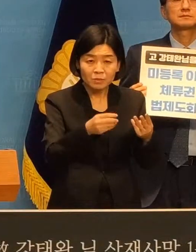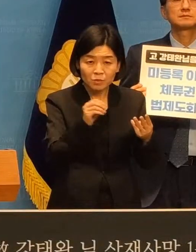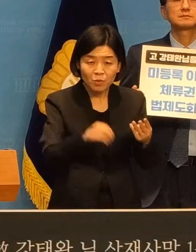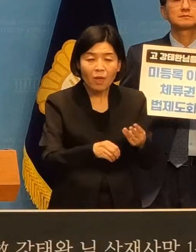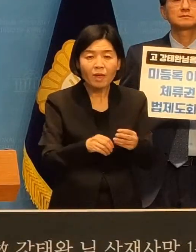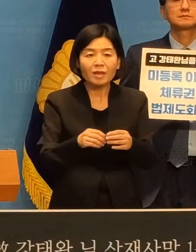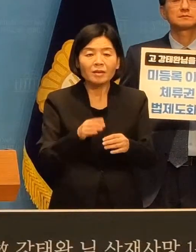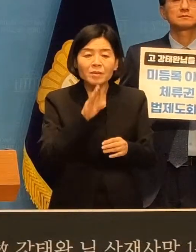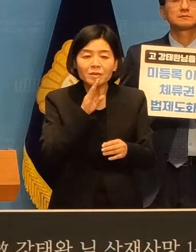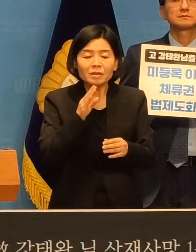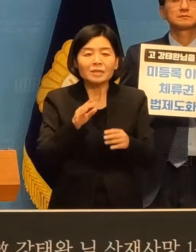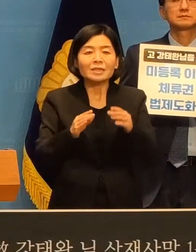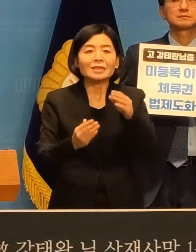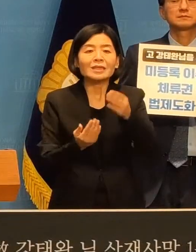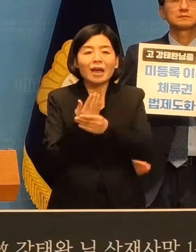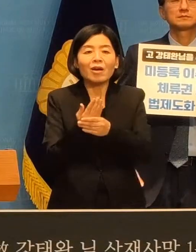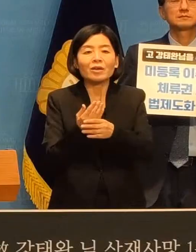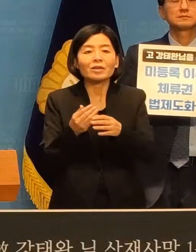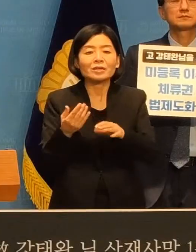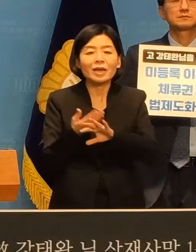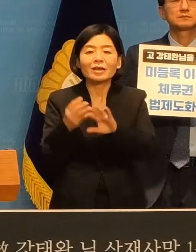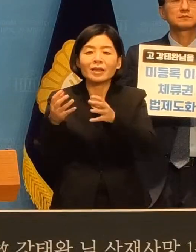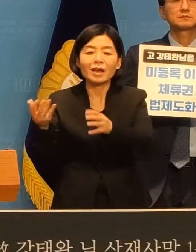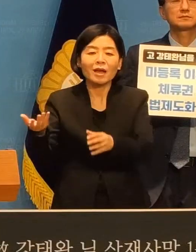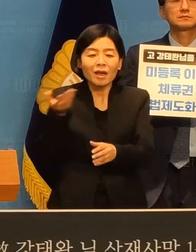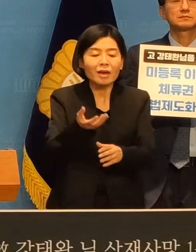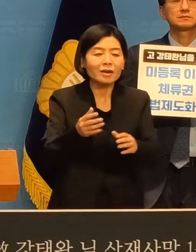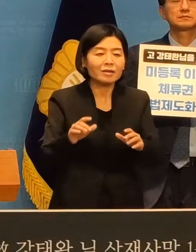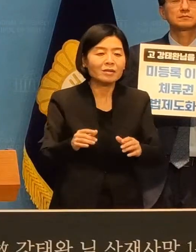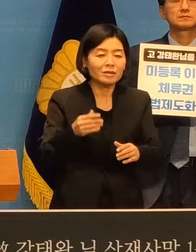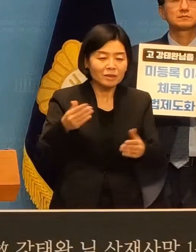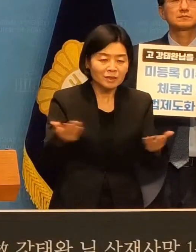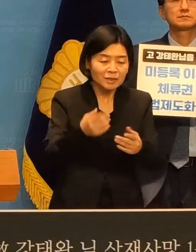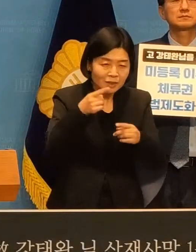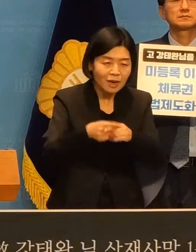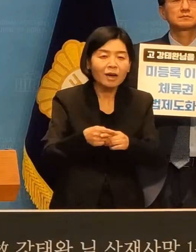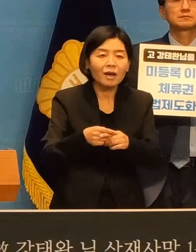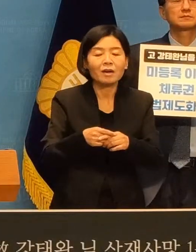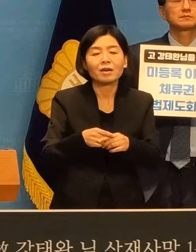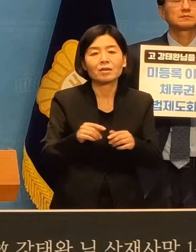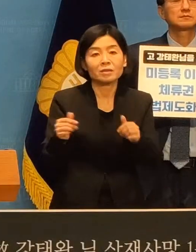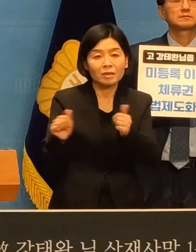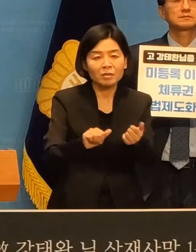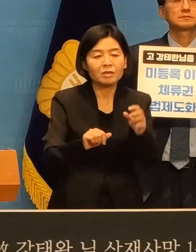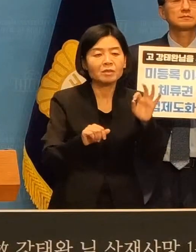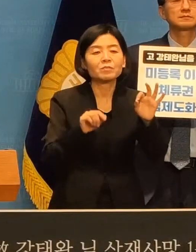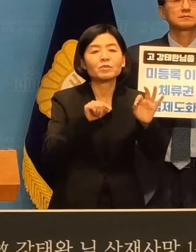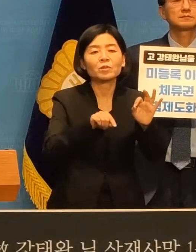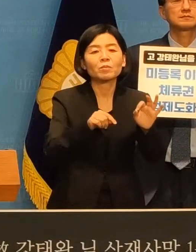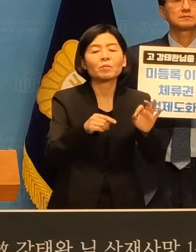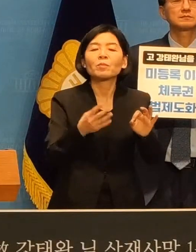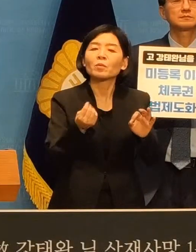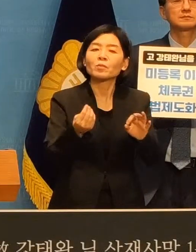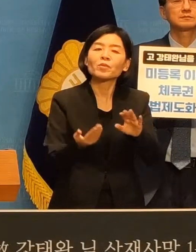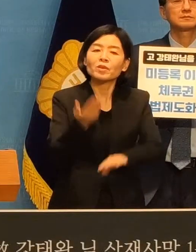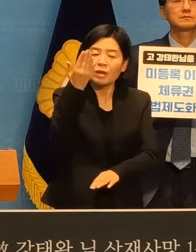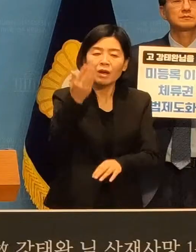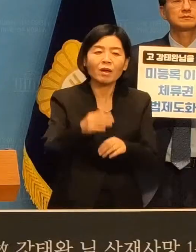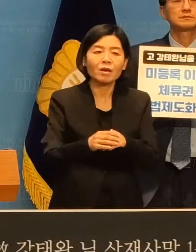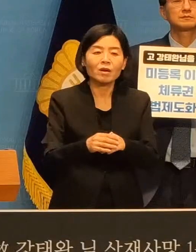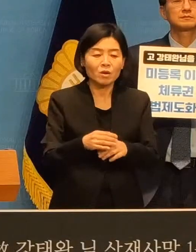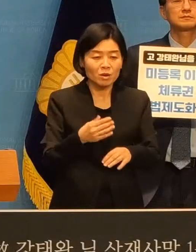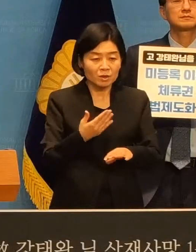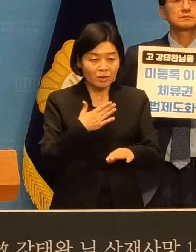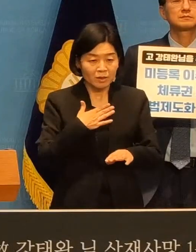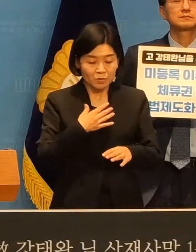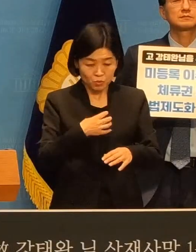10%가 넘는다. 노동 환경의 개선 없이 위험한 일자리를 이주 노동자로 채우는 위험의 이주화가